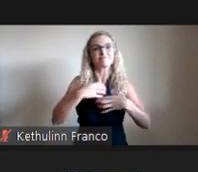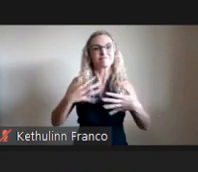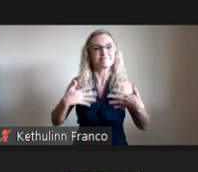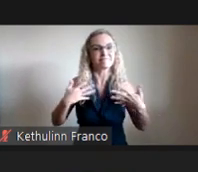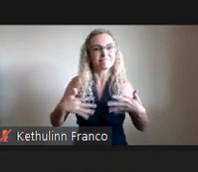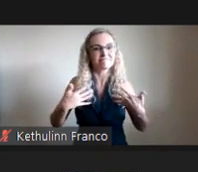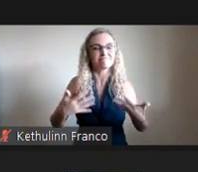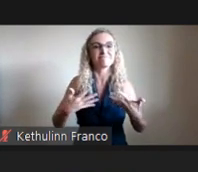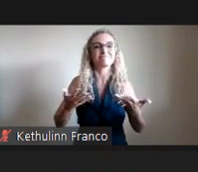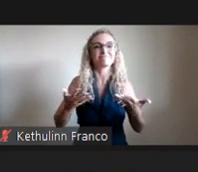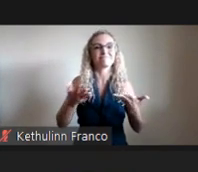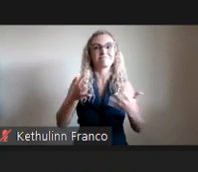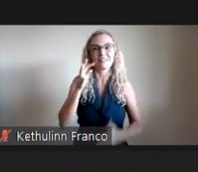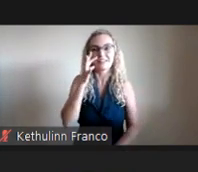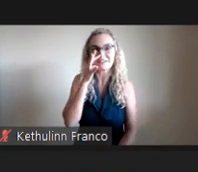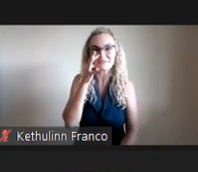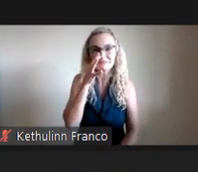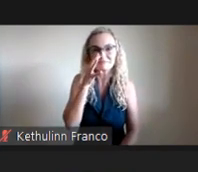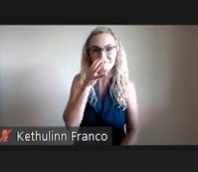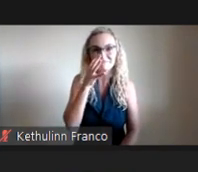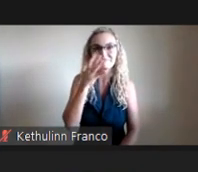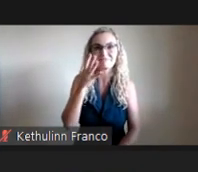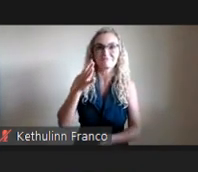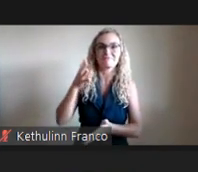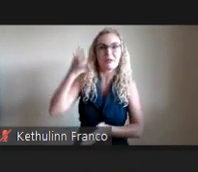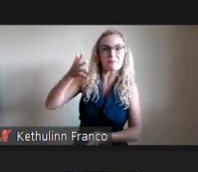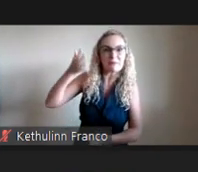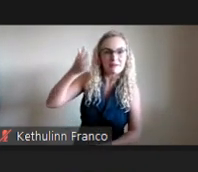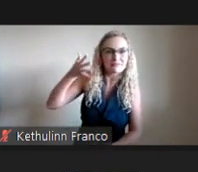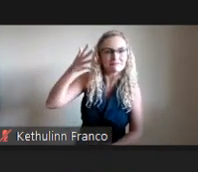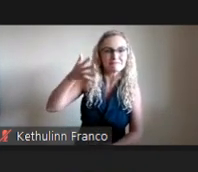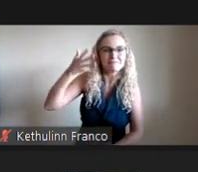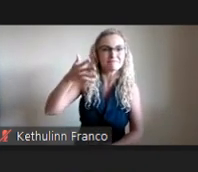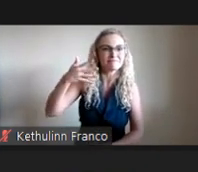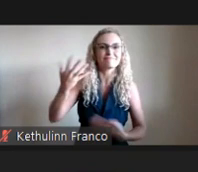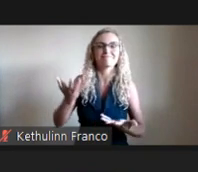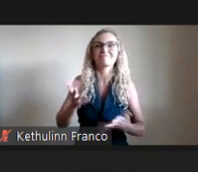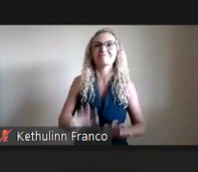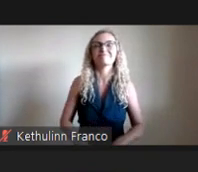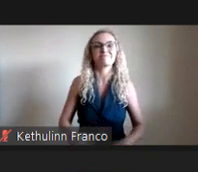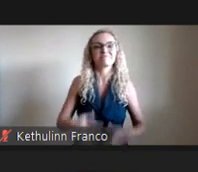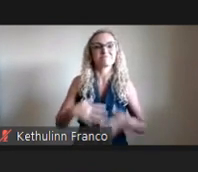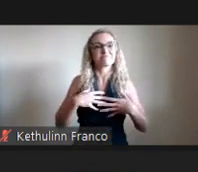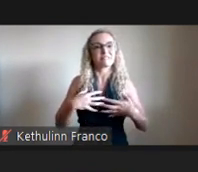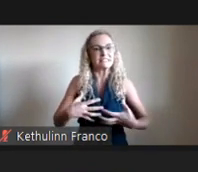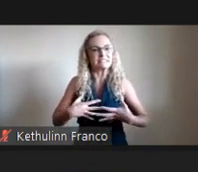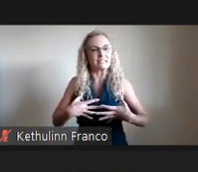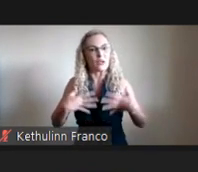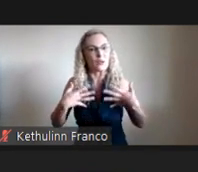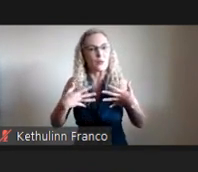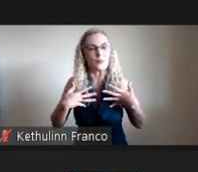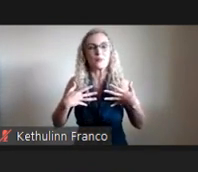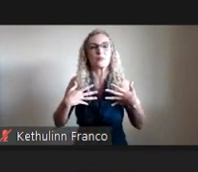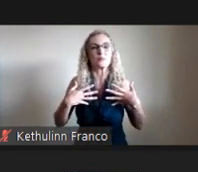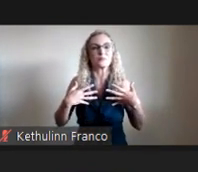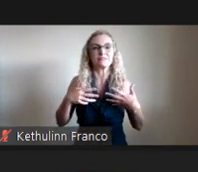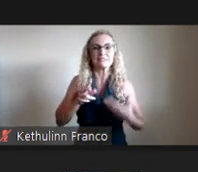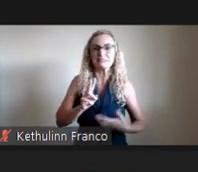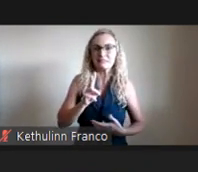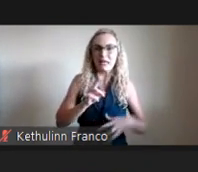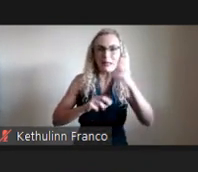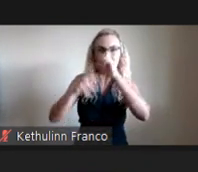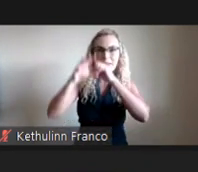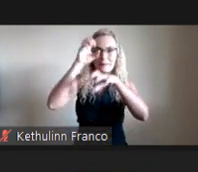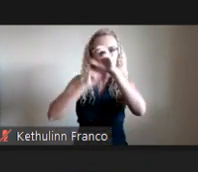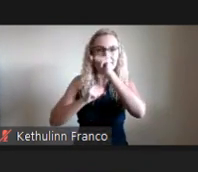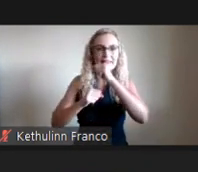vocês, Kathleen e Reginaldo. A Silvia, orgulho imenso de estar aqui, sempre muito aprendizado. O Anderson